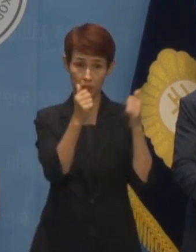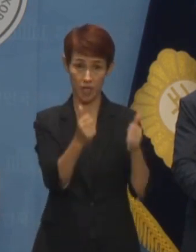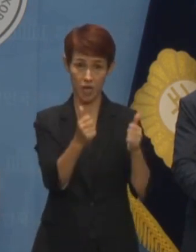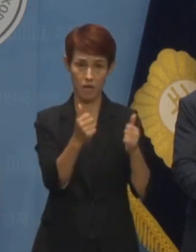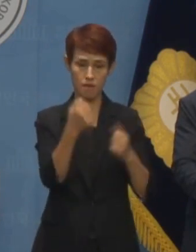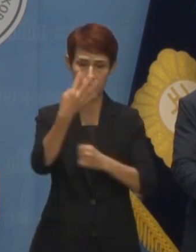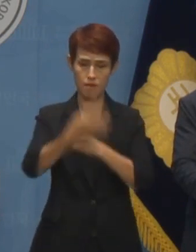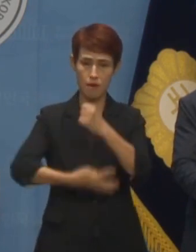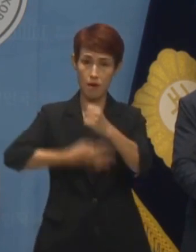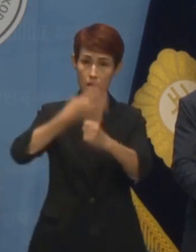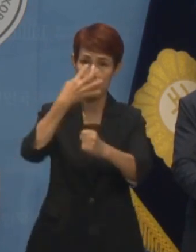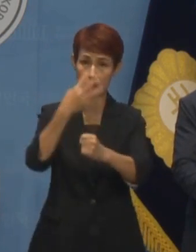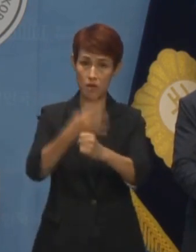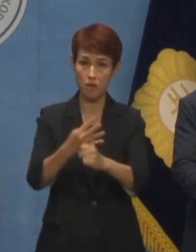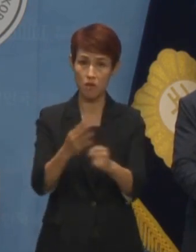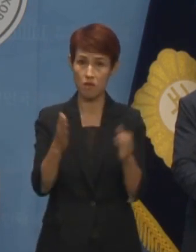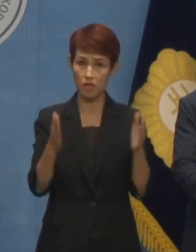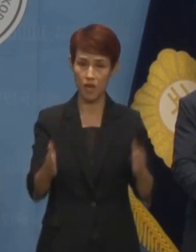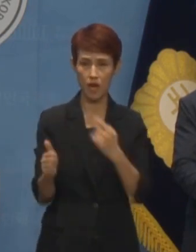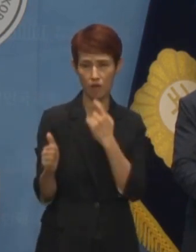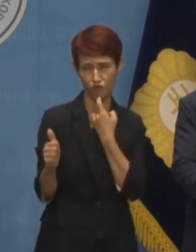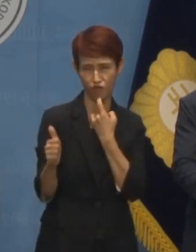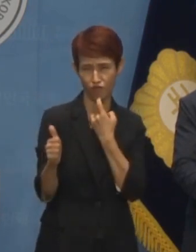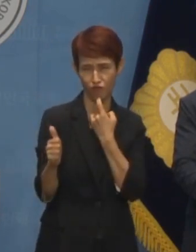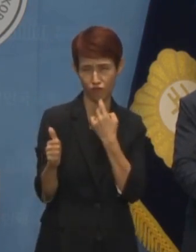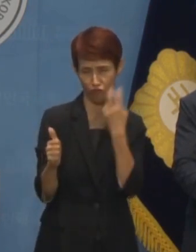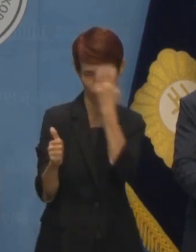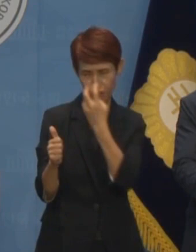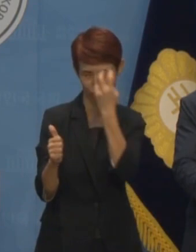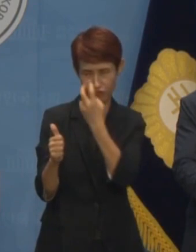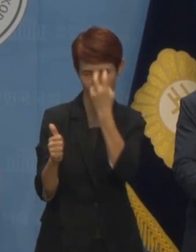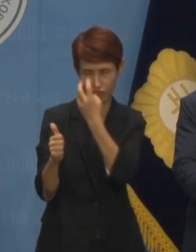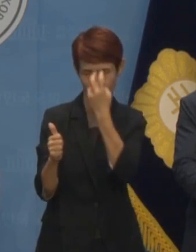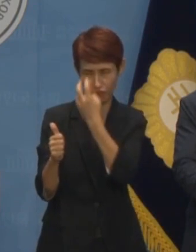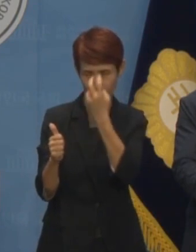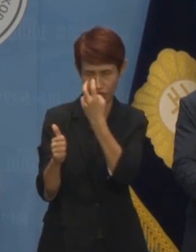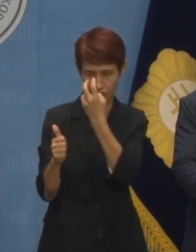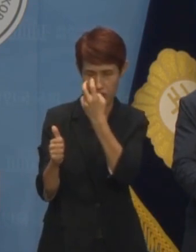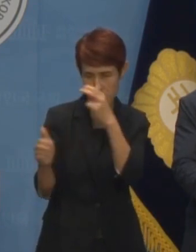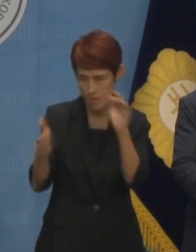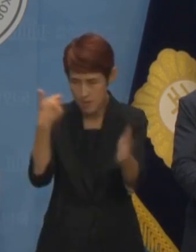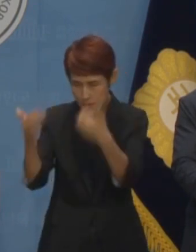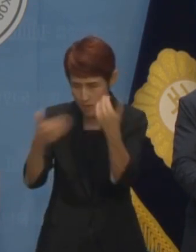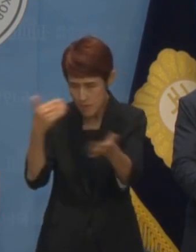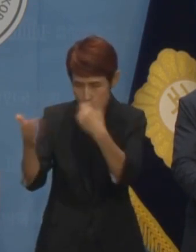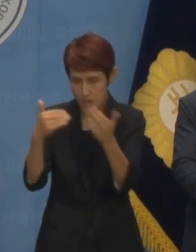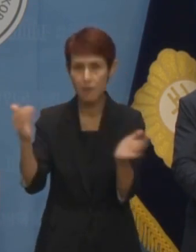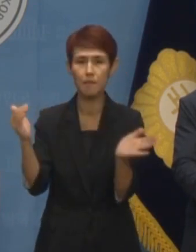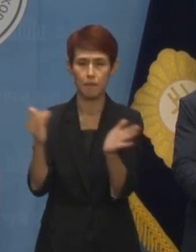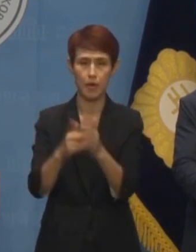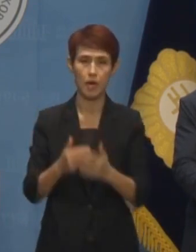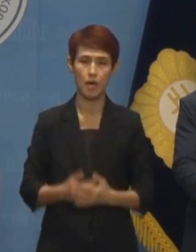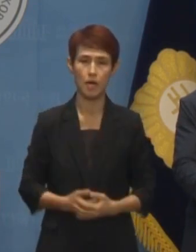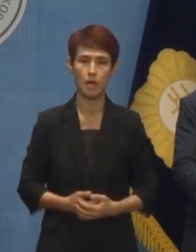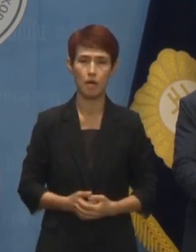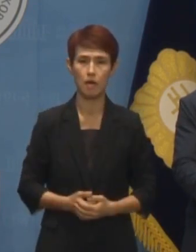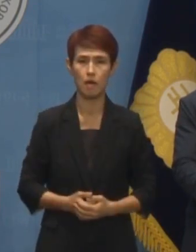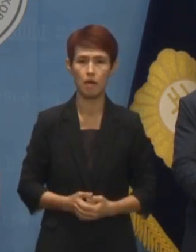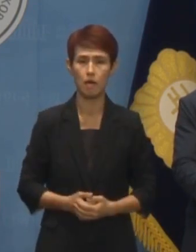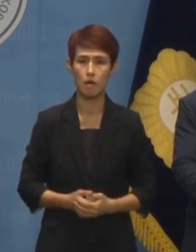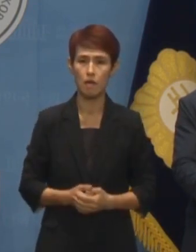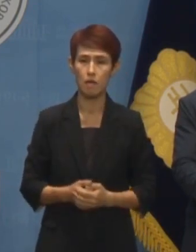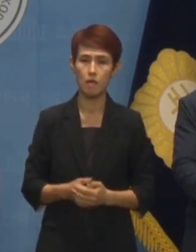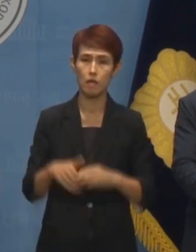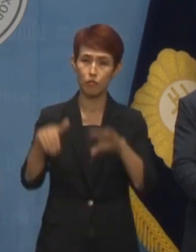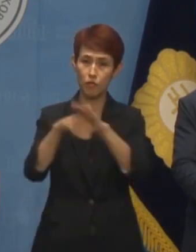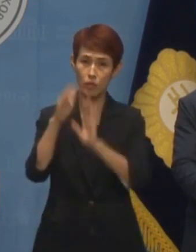4년 동안 스토킹 수준으로 대통령의 주변을 탈탈 턴 수사입니다 전 사이뿐만 아니라 그 가족과